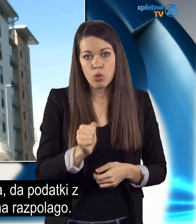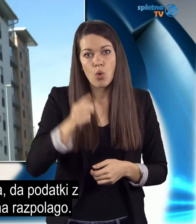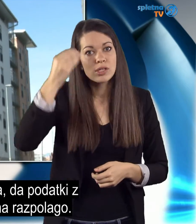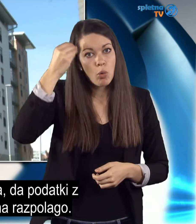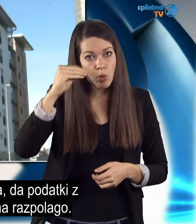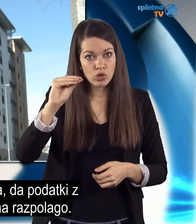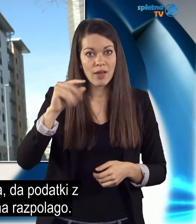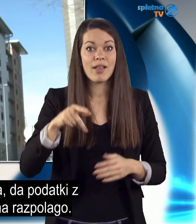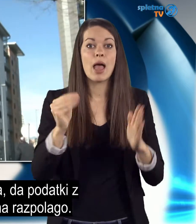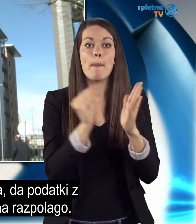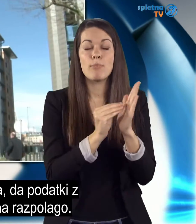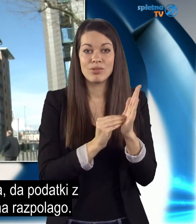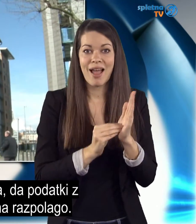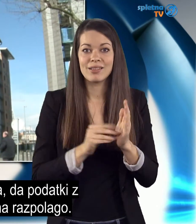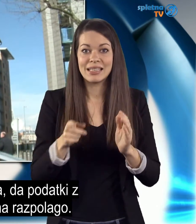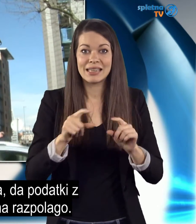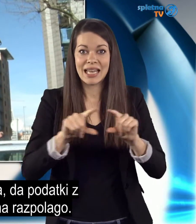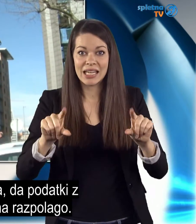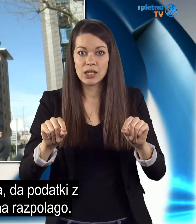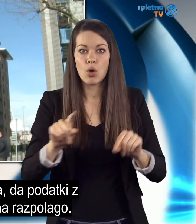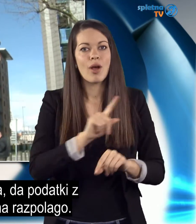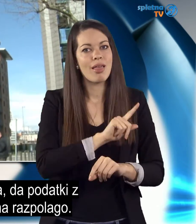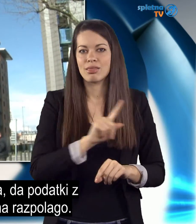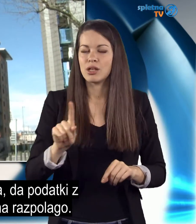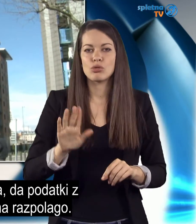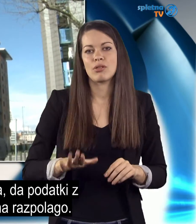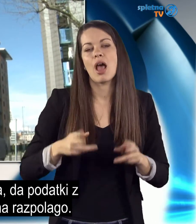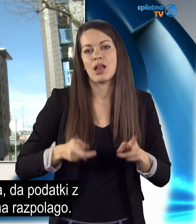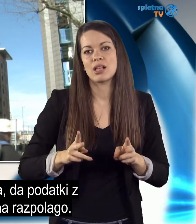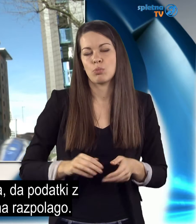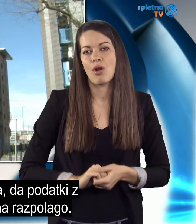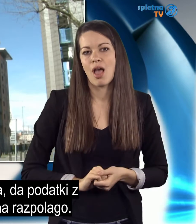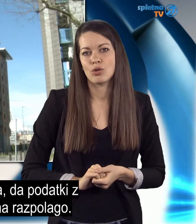Zato se upošteva, da podatki z delilnikov niso na razpolago.